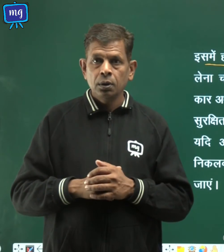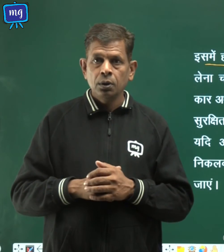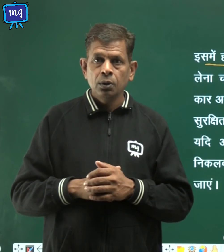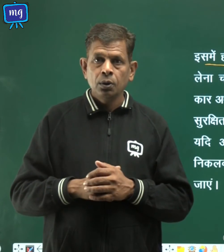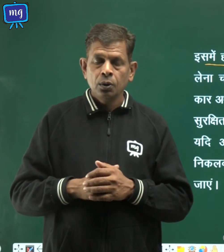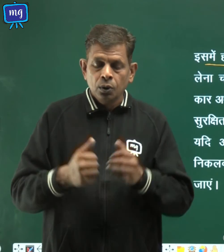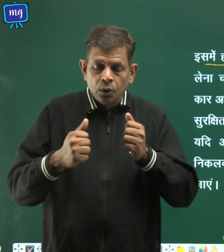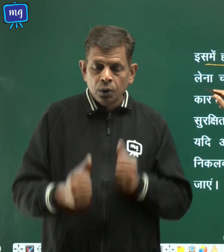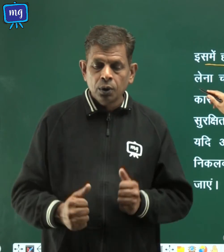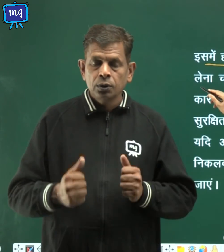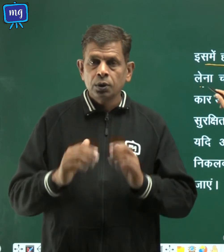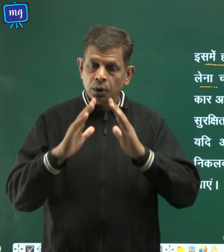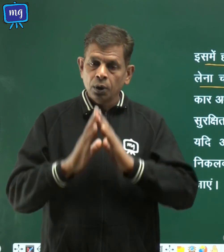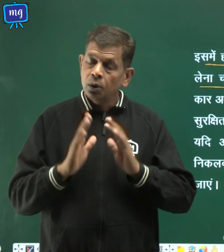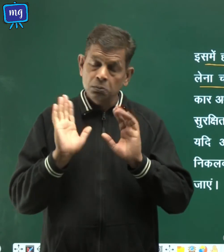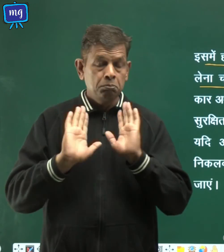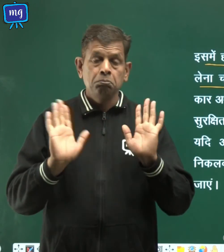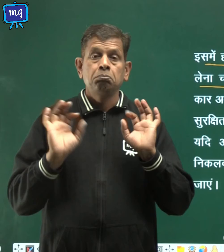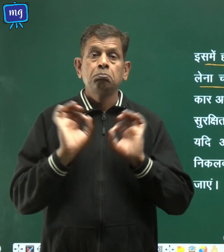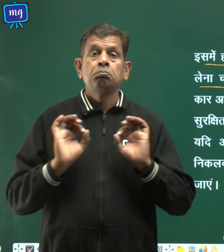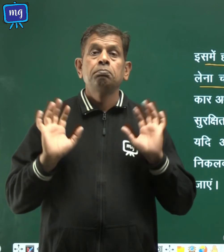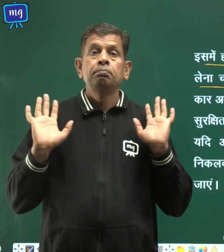आश्रय नहीं लेना चाहिए,